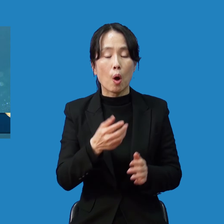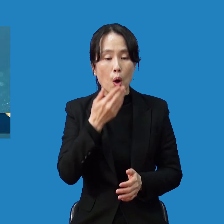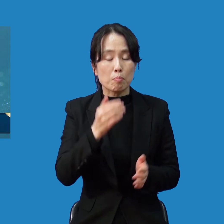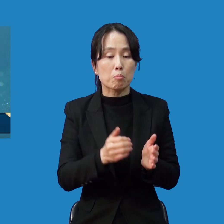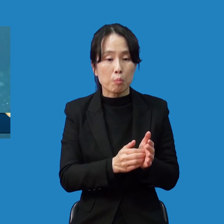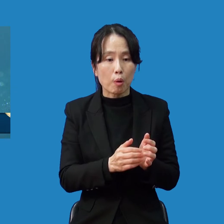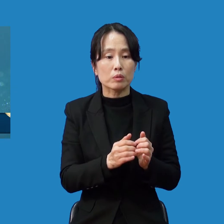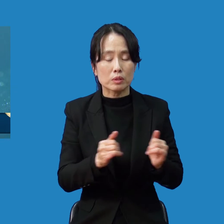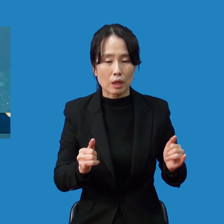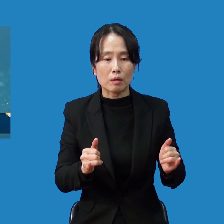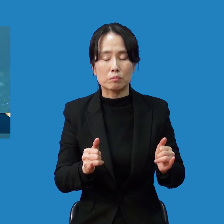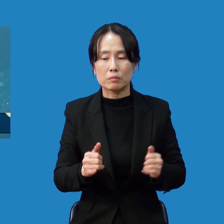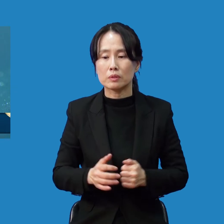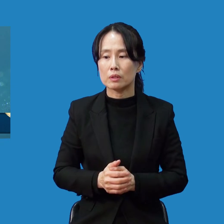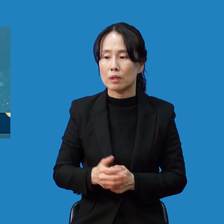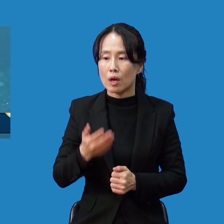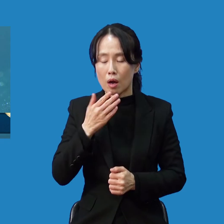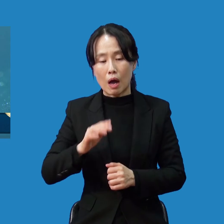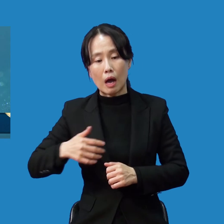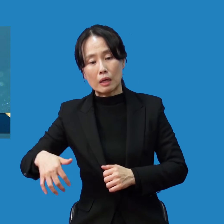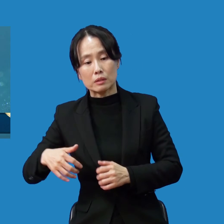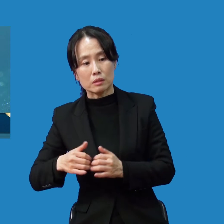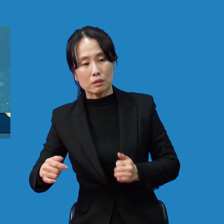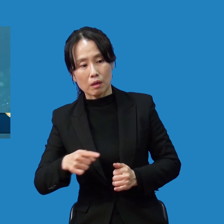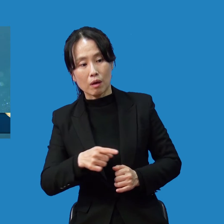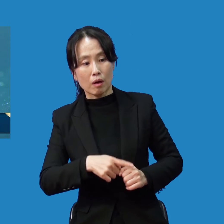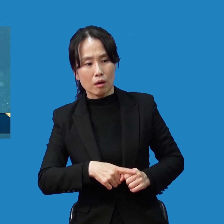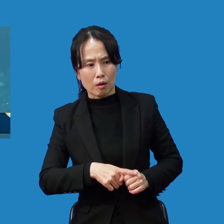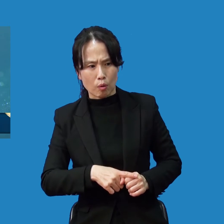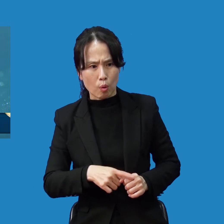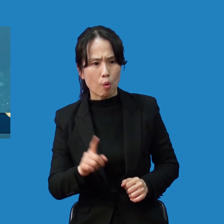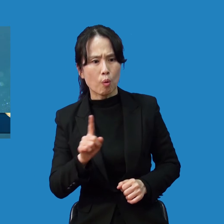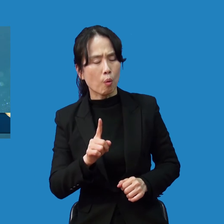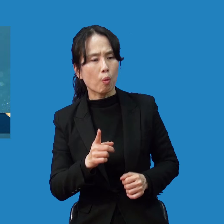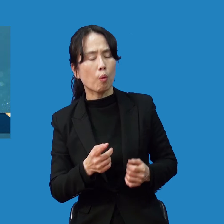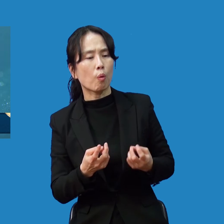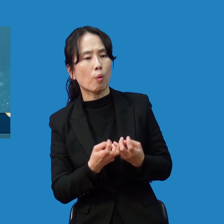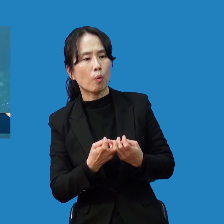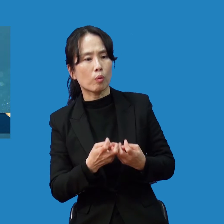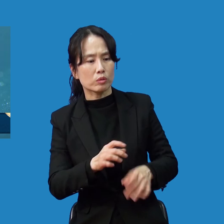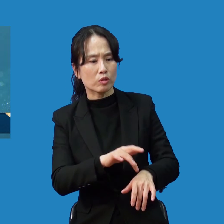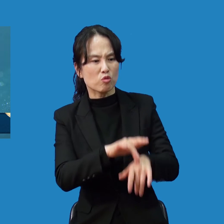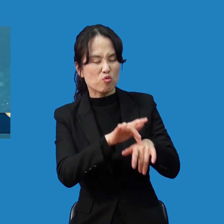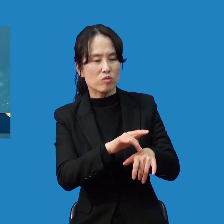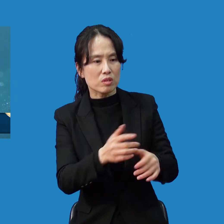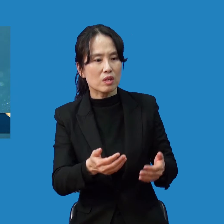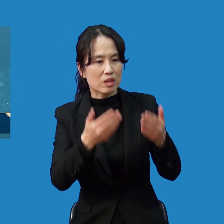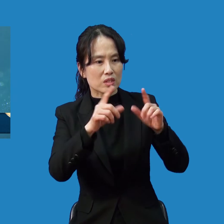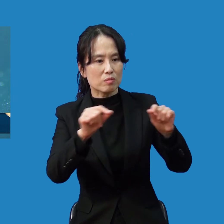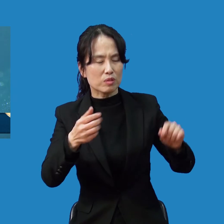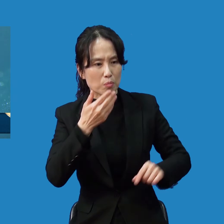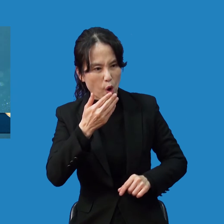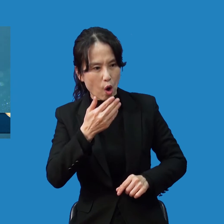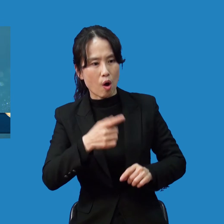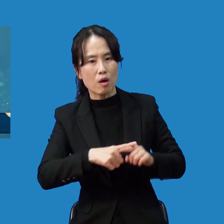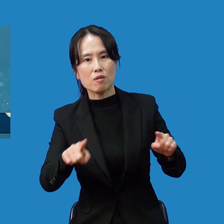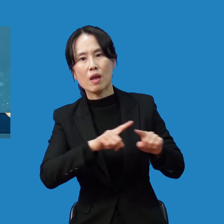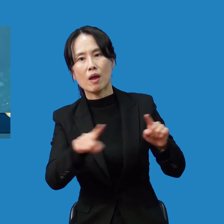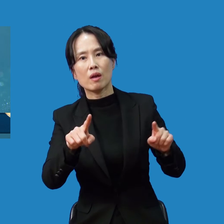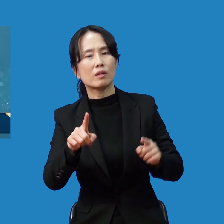사람을 향해서 어떻게 그렇게 하냐, 귀신에게 바치는 음식을 먹느냐, 그렇게 비판해서는 안 됩니다.